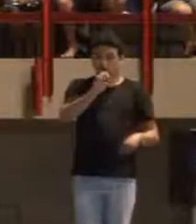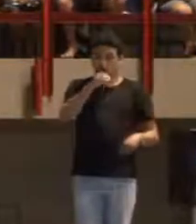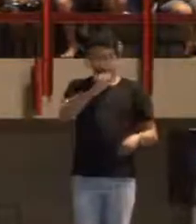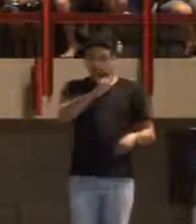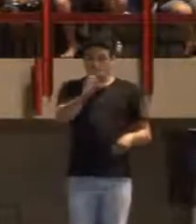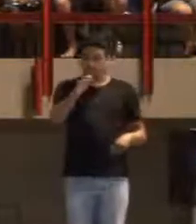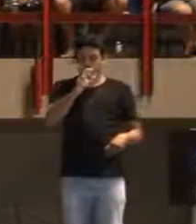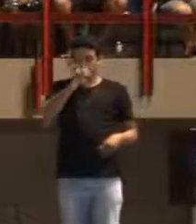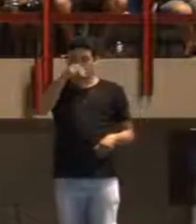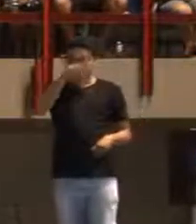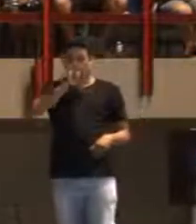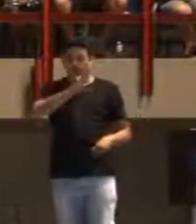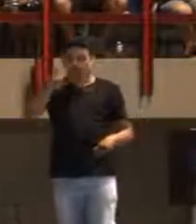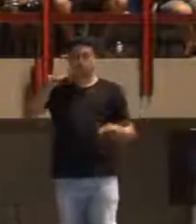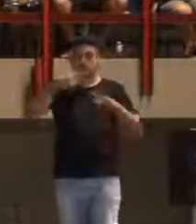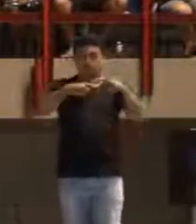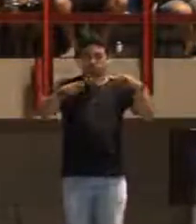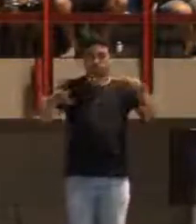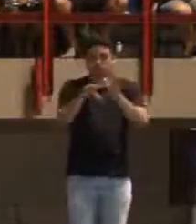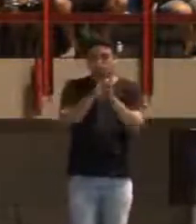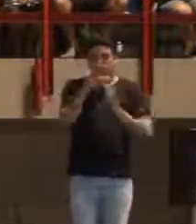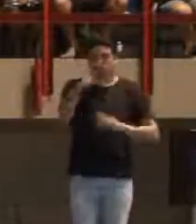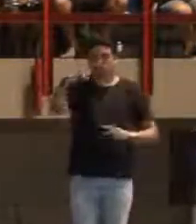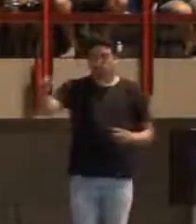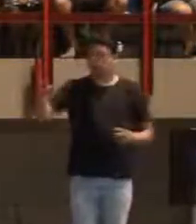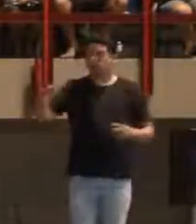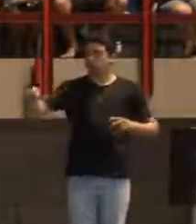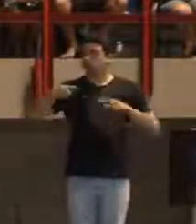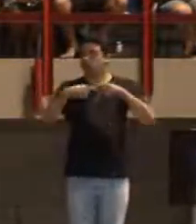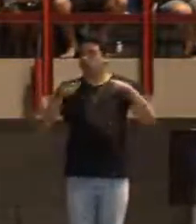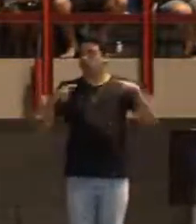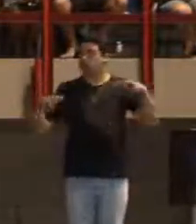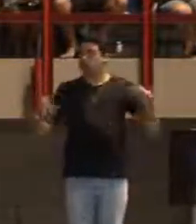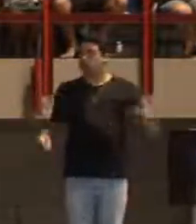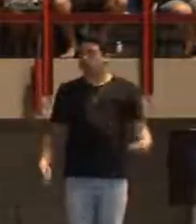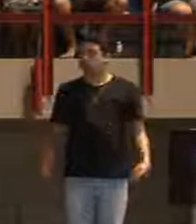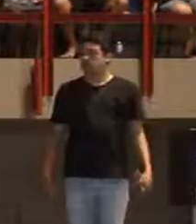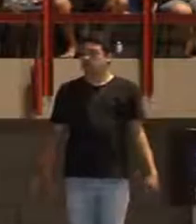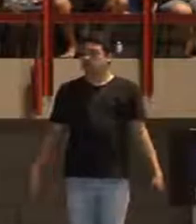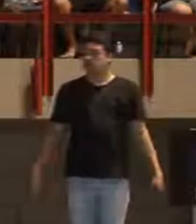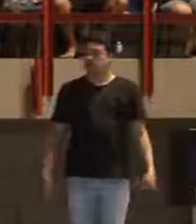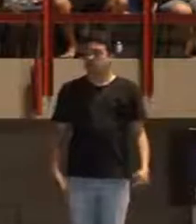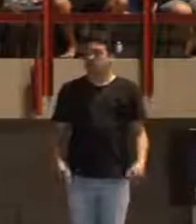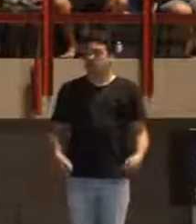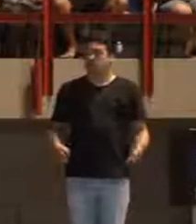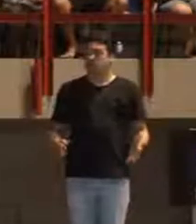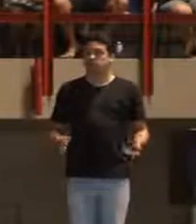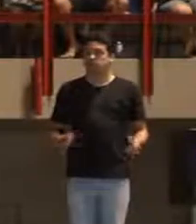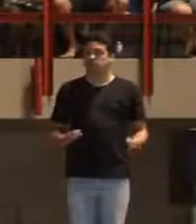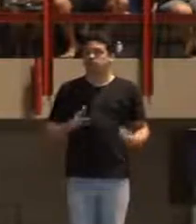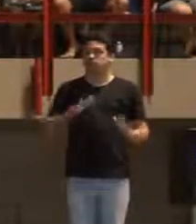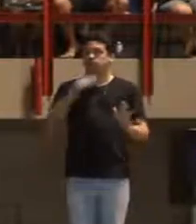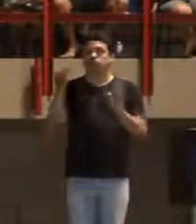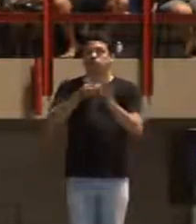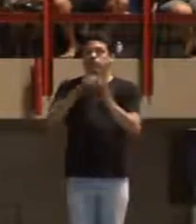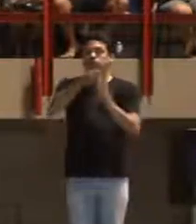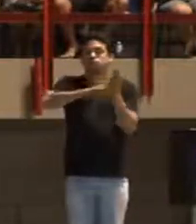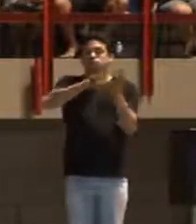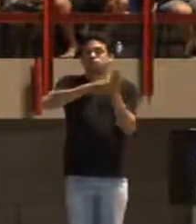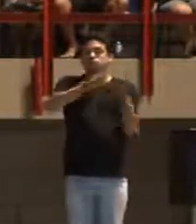linda. Está na apostila de vocês. Ei, quem está com a apostila aí? Aí, que maravilha, está tudo escrito aí,